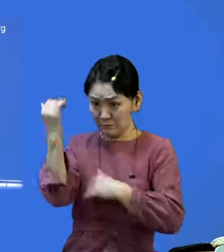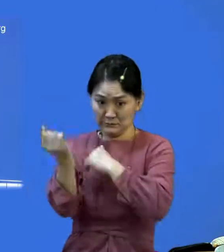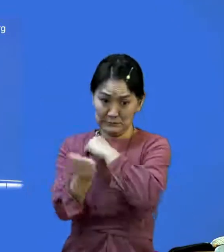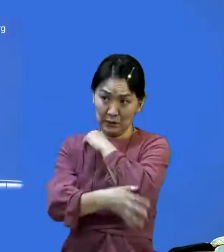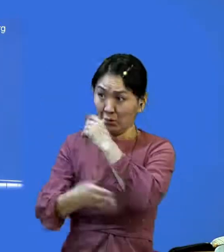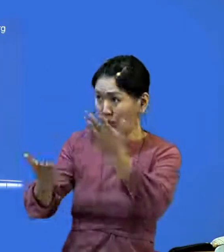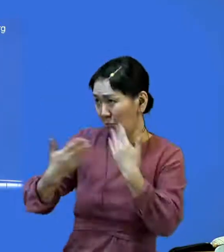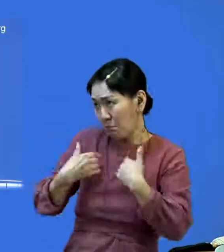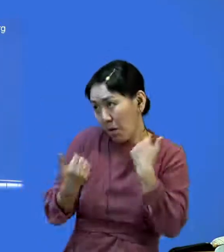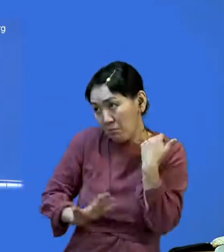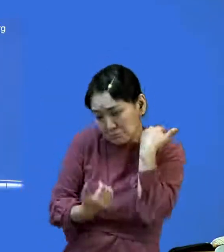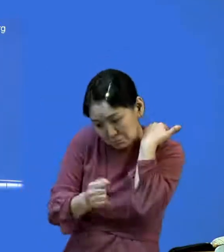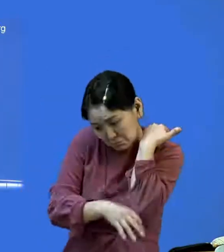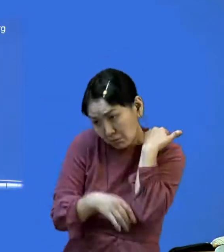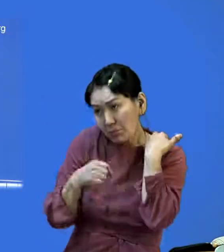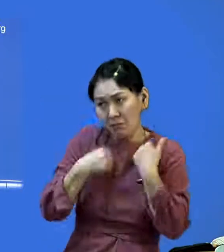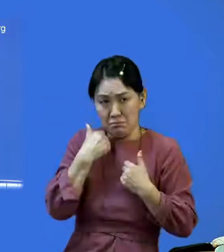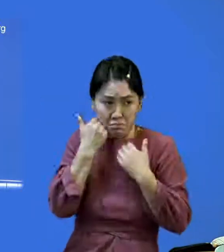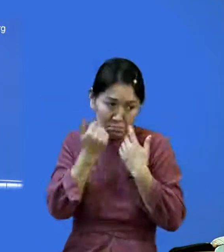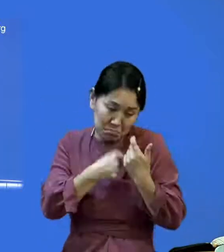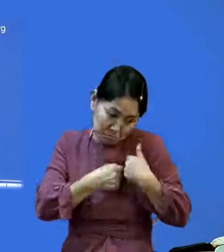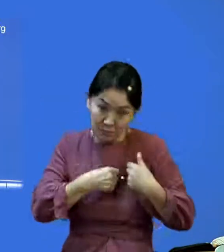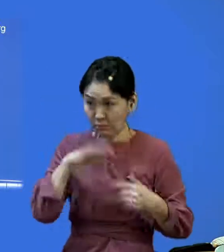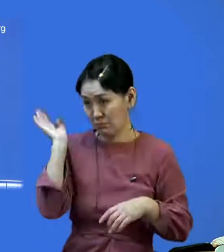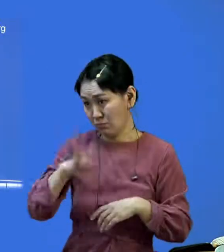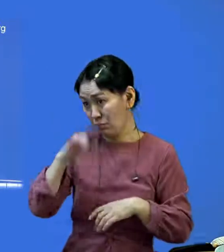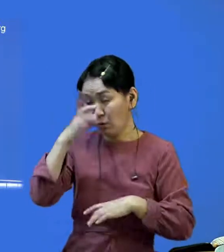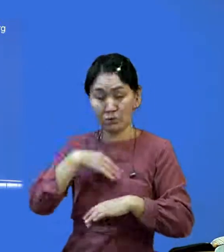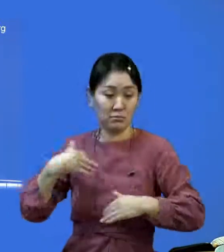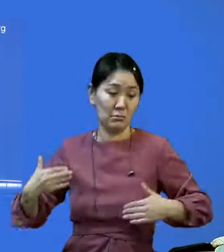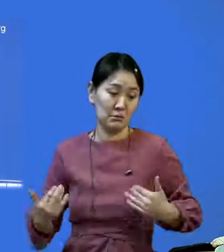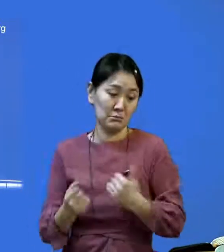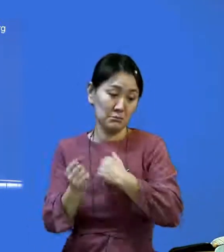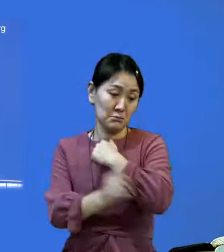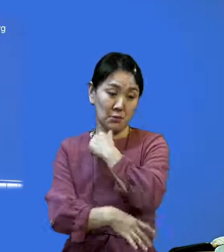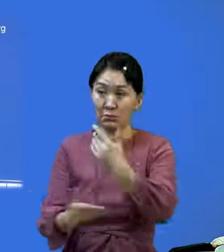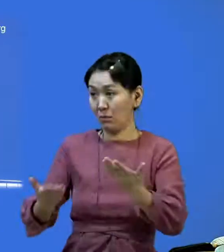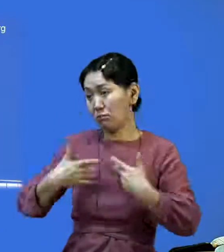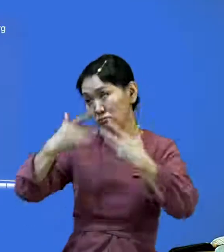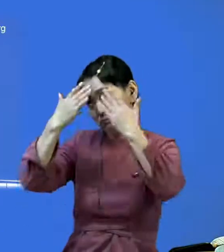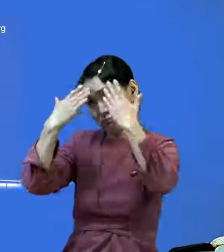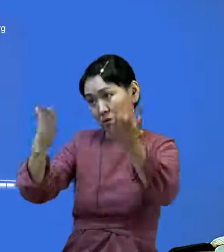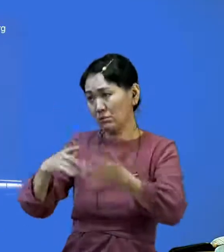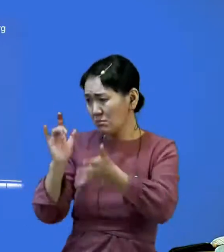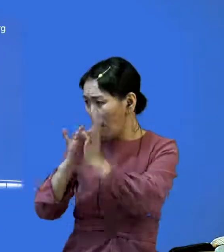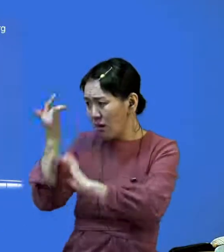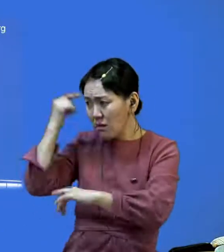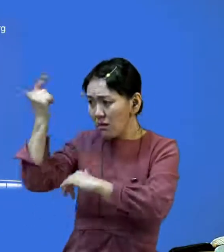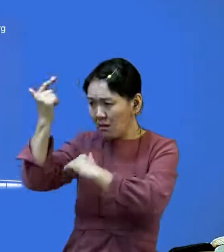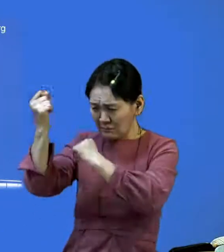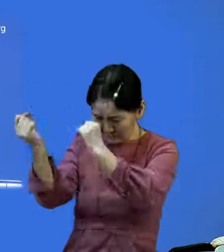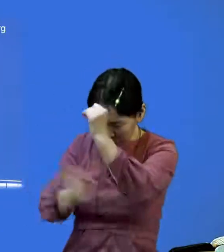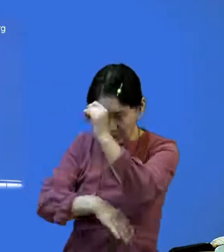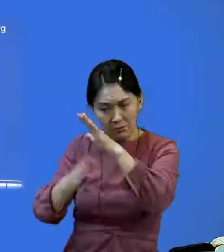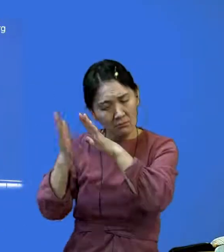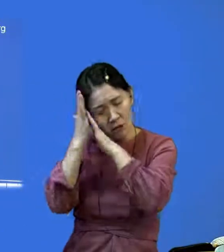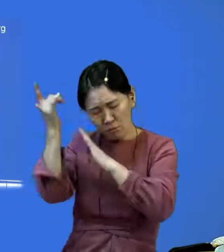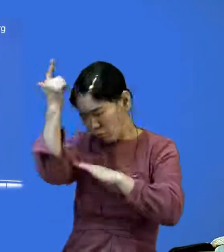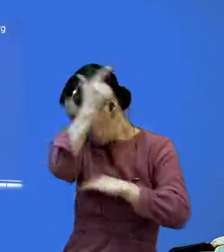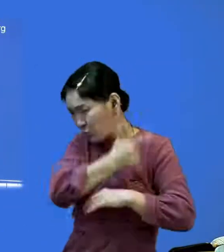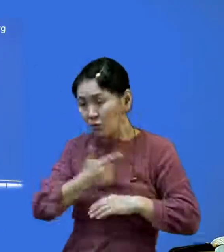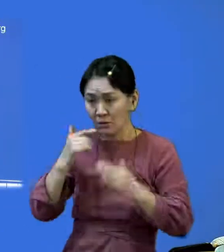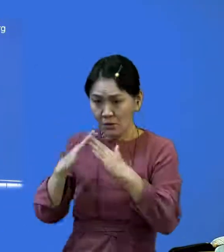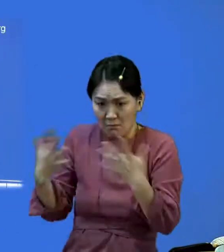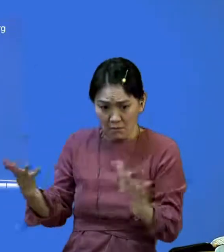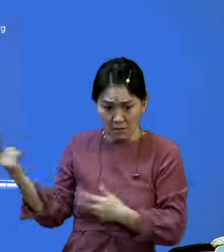болгохч байна, баян болгохч юу байна? Есүс эзэн ямар ядуу байсан бэ? Тэгээ толгой хоргодох газар түүнд байсангүй.